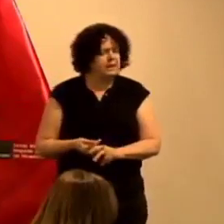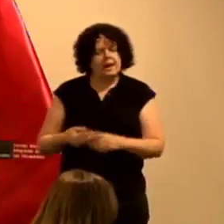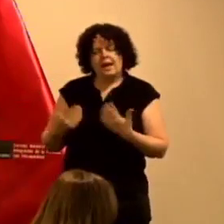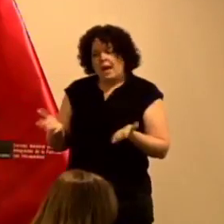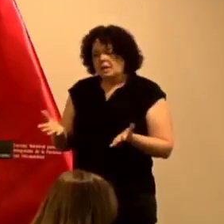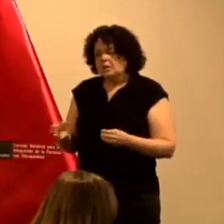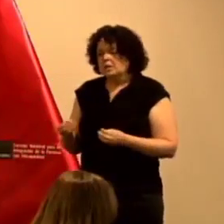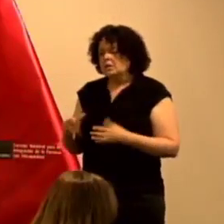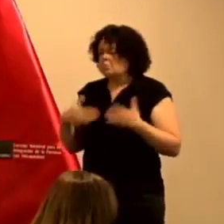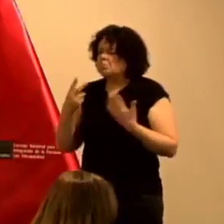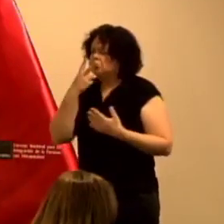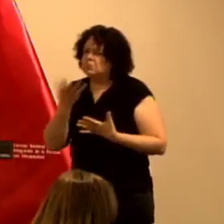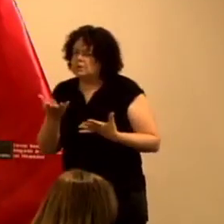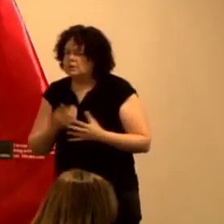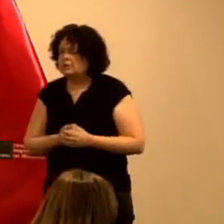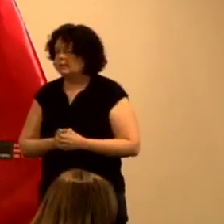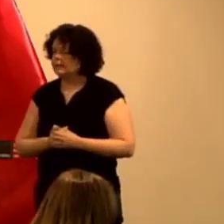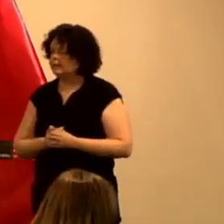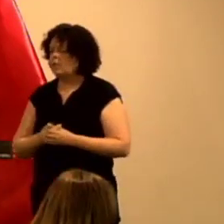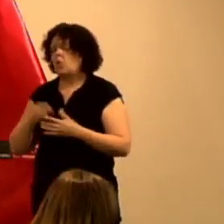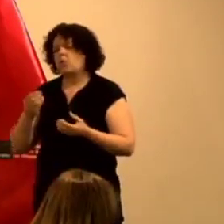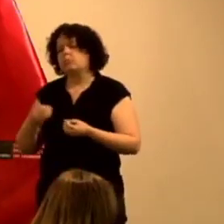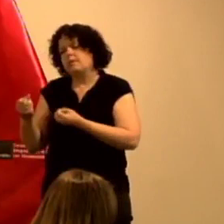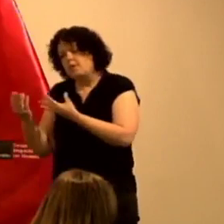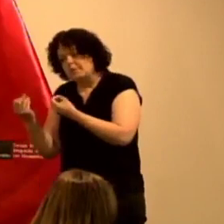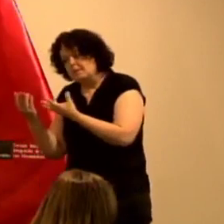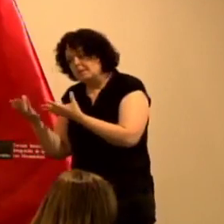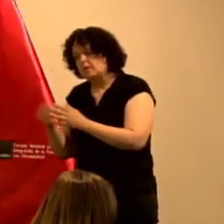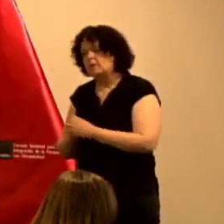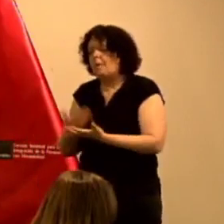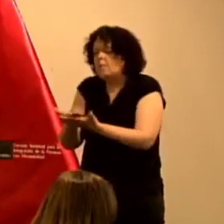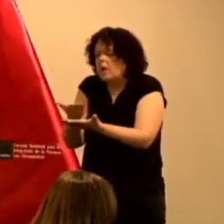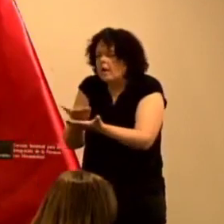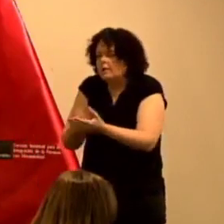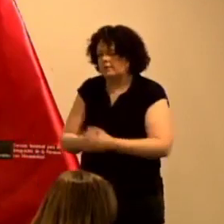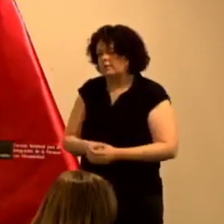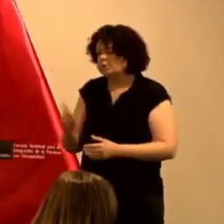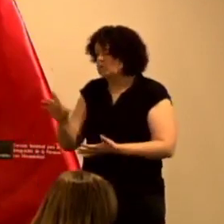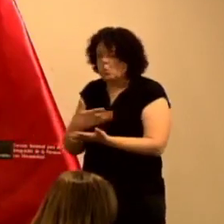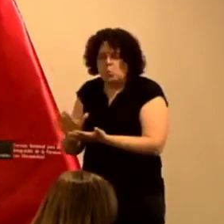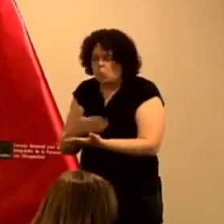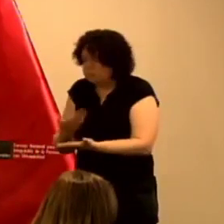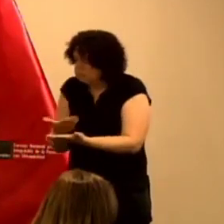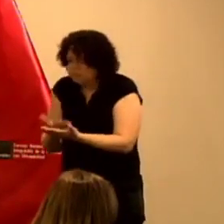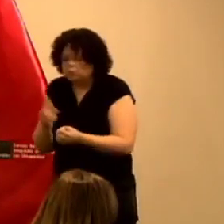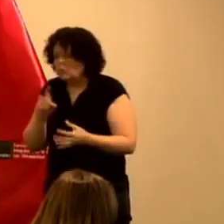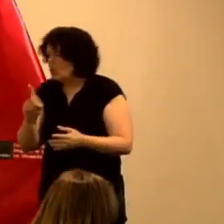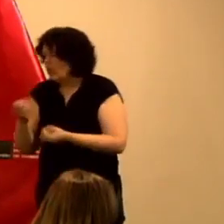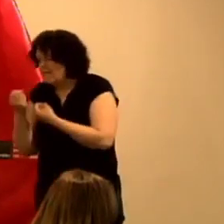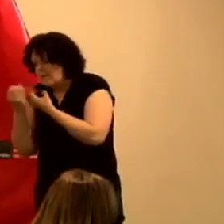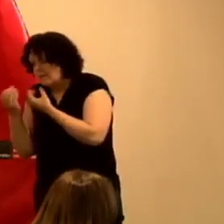Esto se refleja, pues, este seminario tiene que ver con información, con data, con evidencias. Si no existe evidencias, no existe